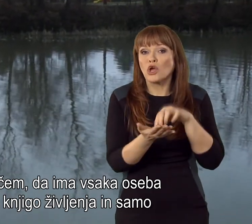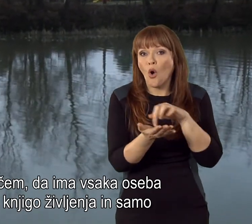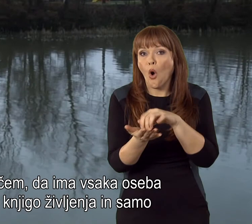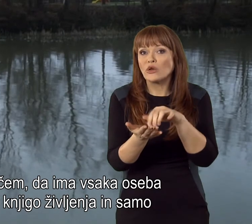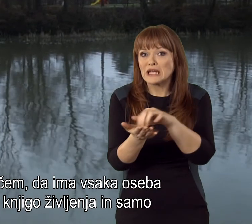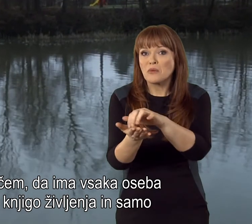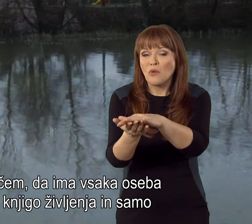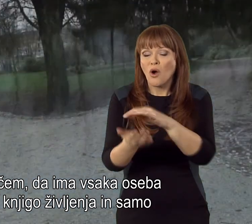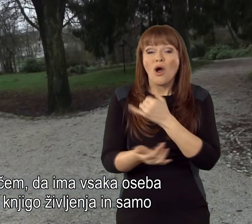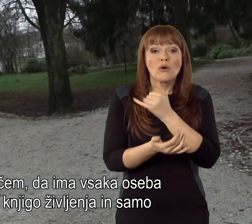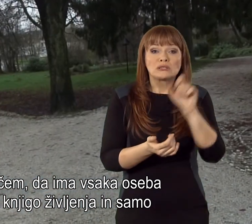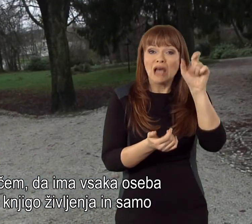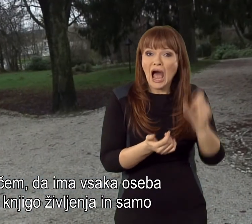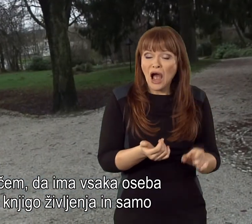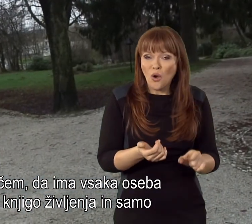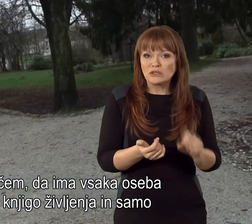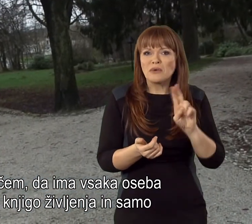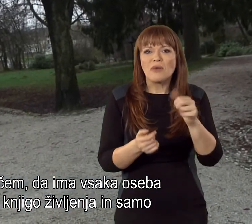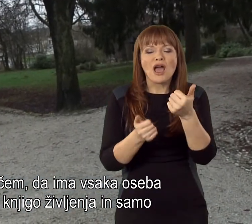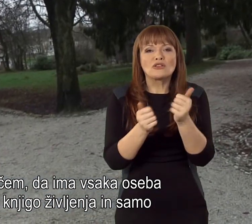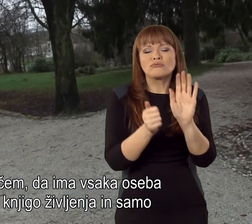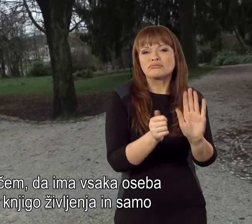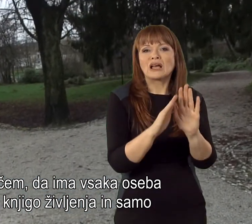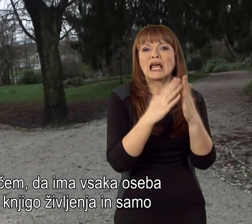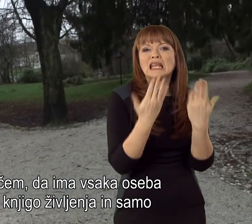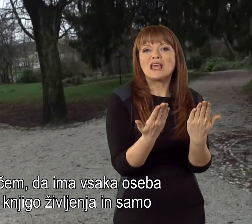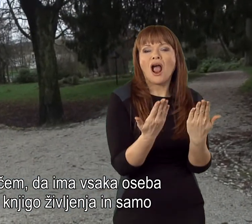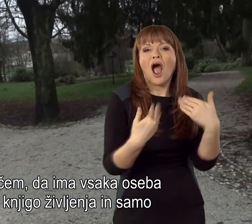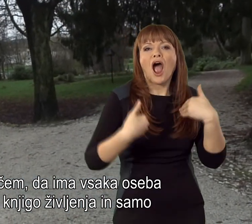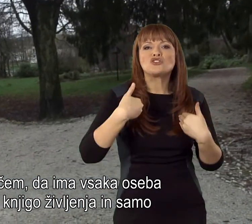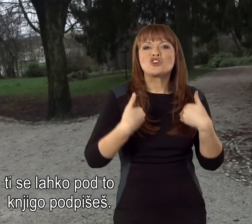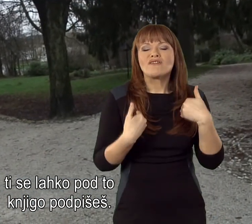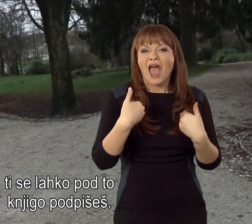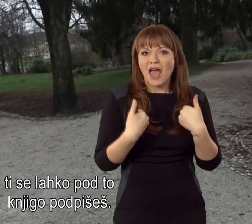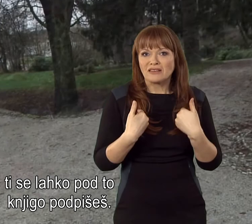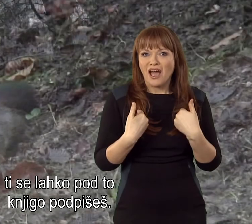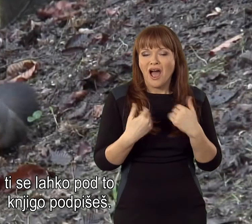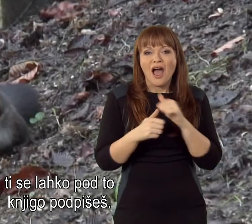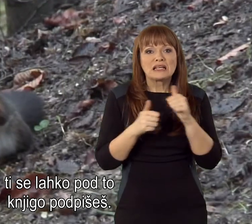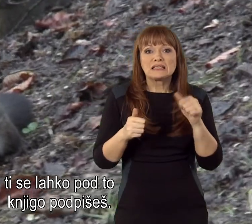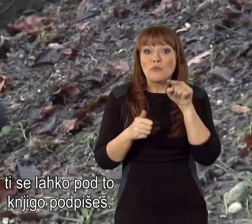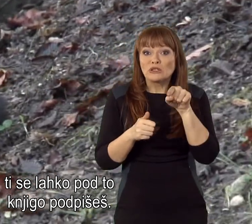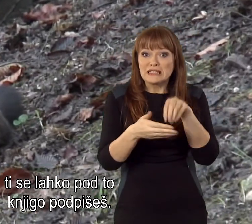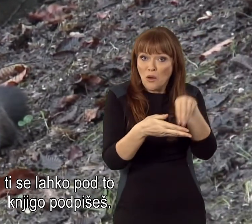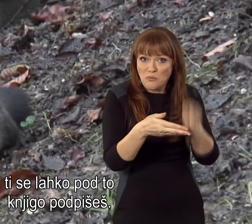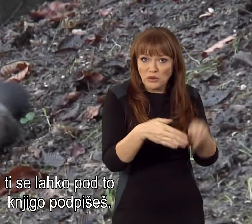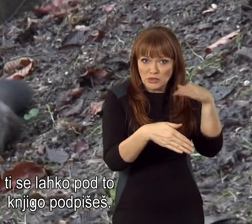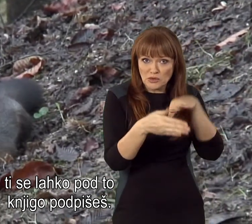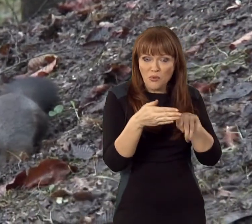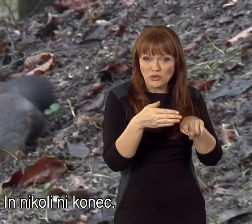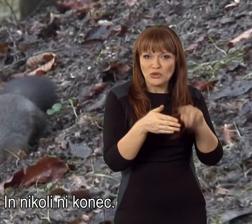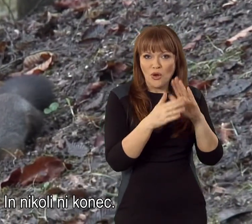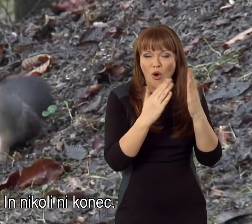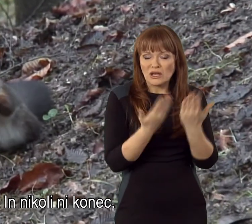tudi rečem, da vsaka oseba ima neko svojo knjigo življenja in samo ti se dejansko lahko pod to knjigo podpišeš